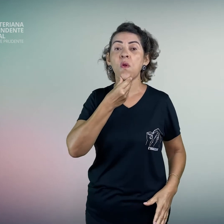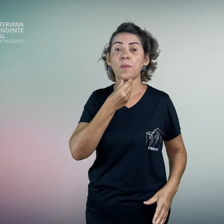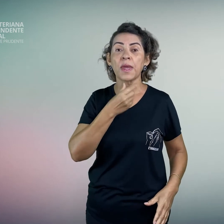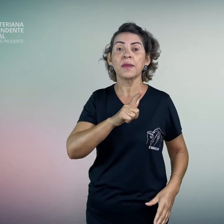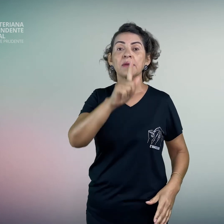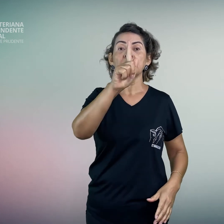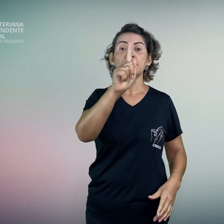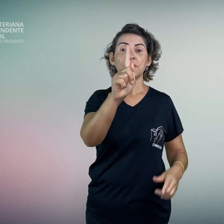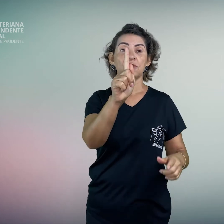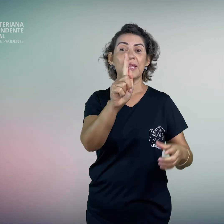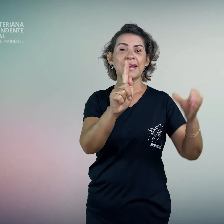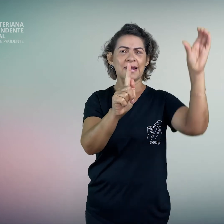no cemitério.